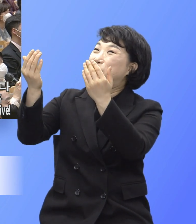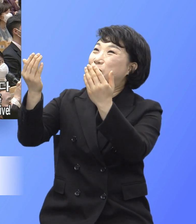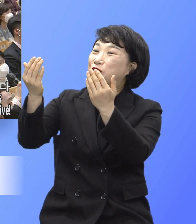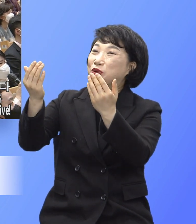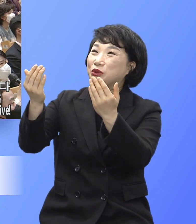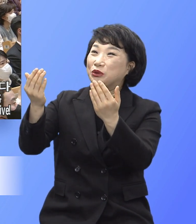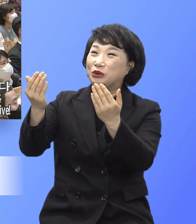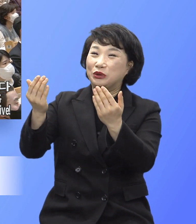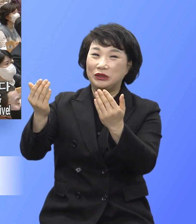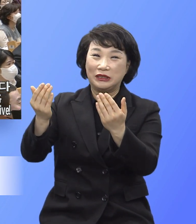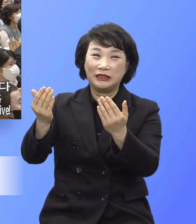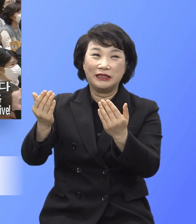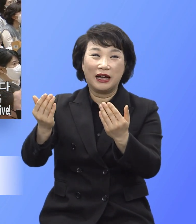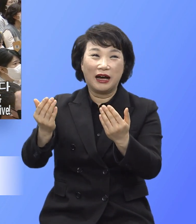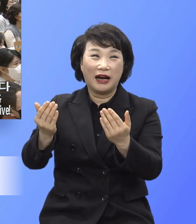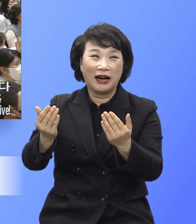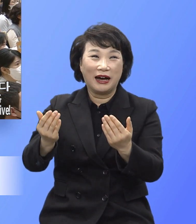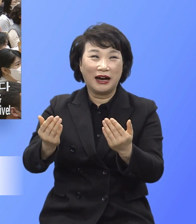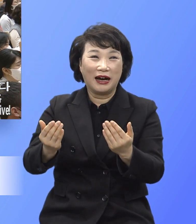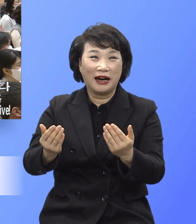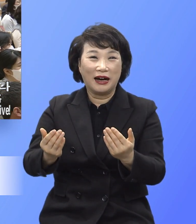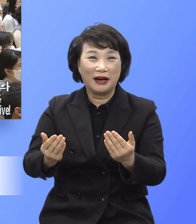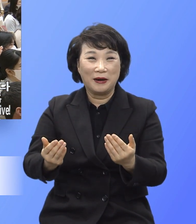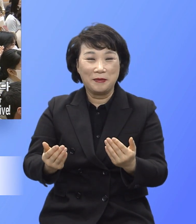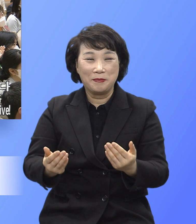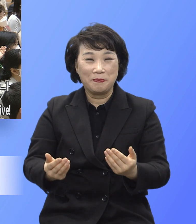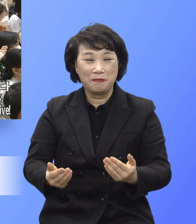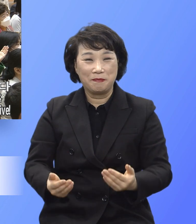하여 주신다.